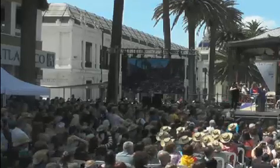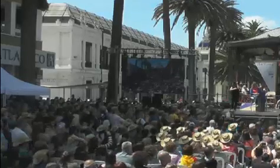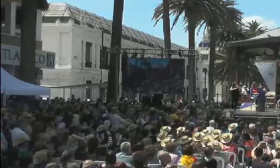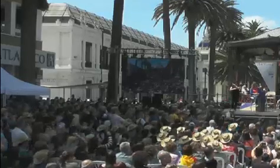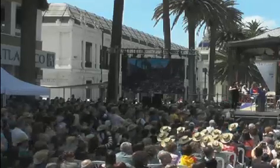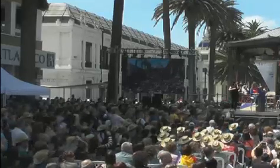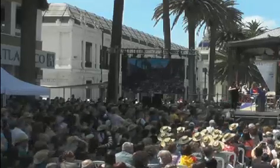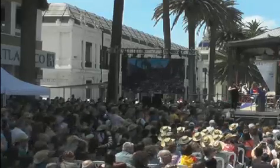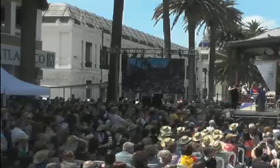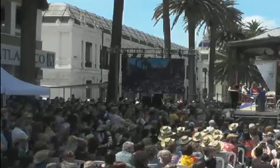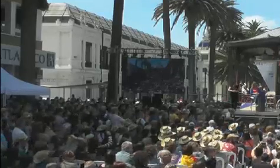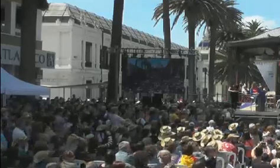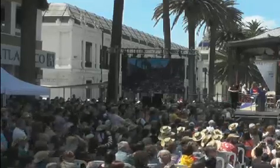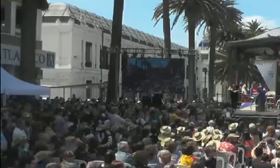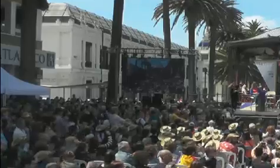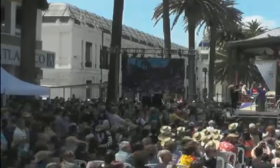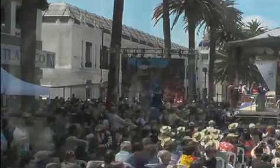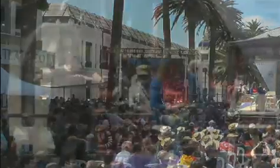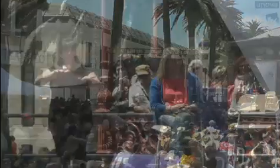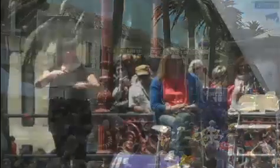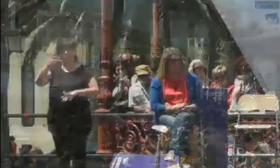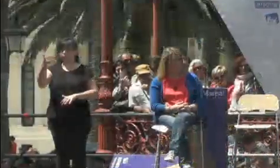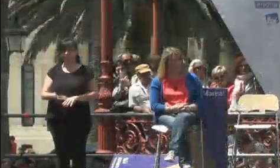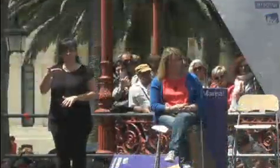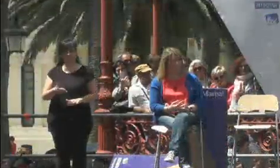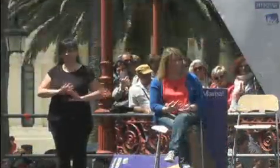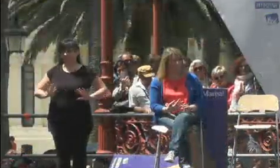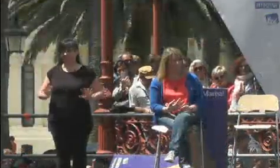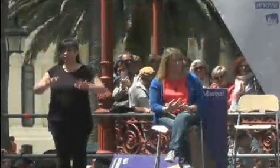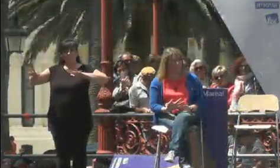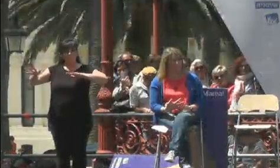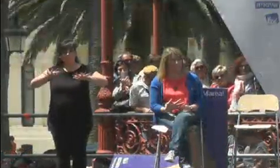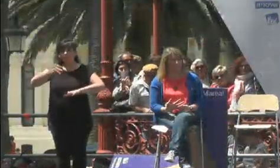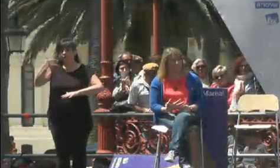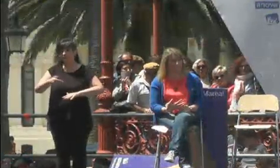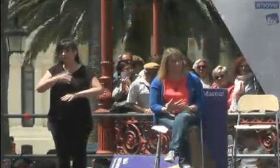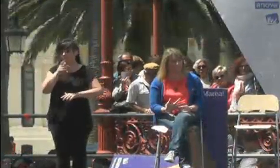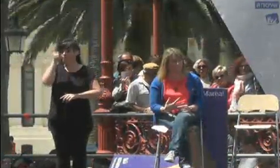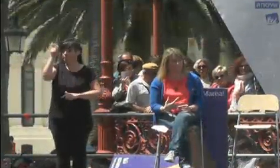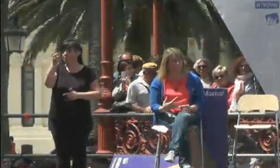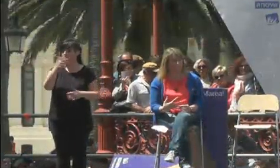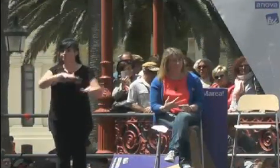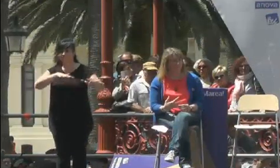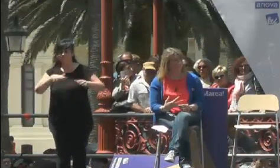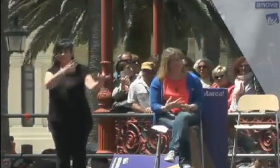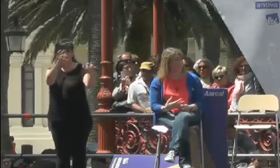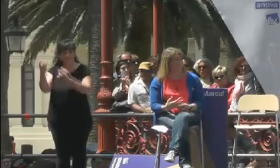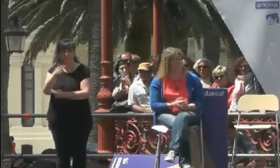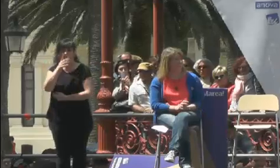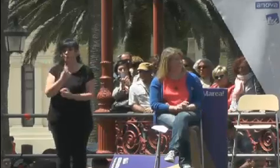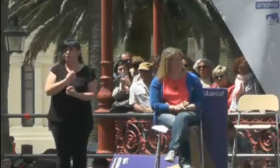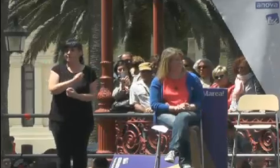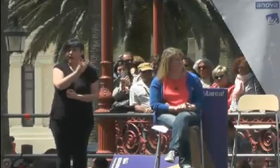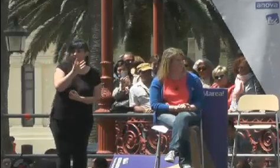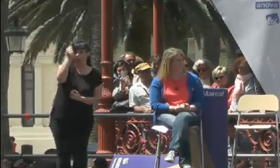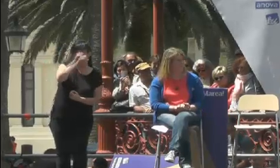La movilización que estamos viendo aquí es fundamental porque necesitamos un pueblo movilizado, porque algunos y algunas recordamos aquellas